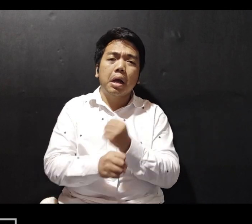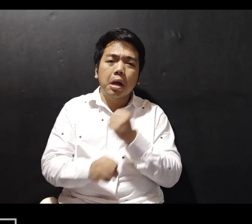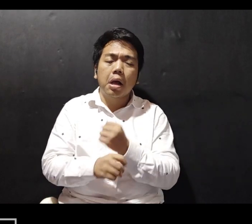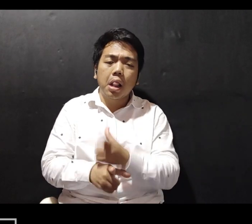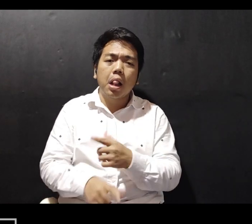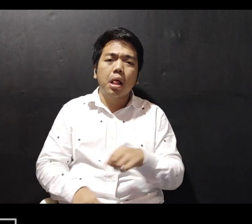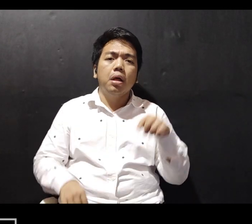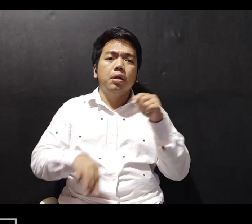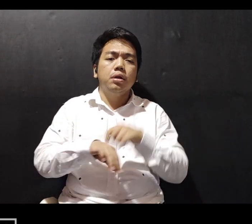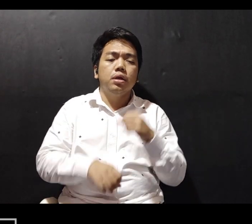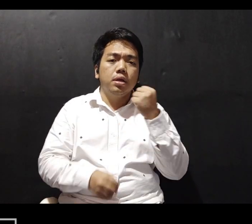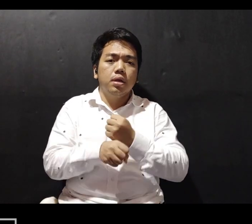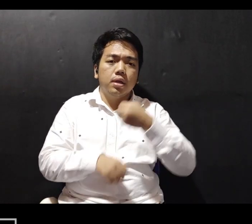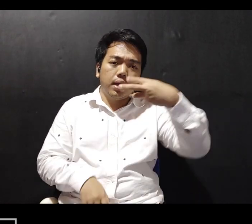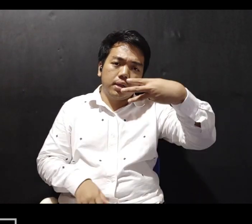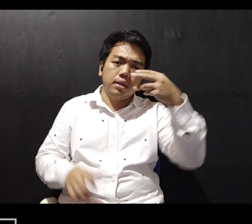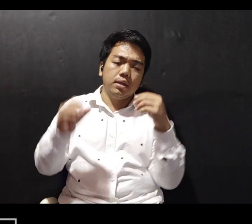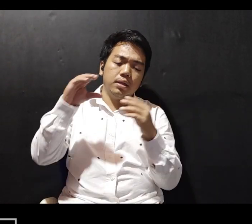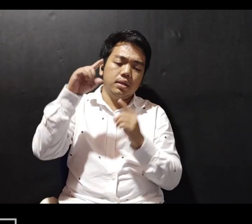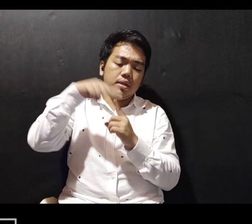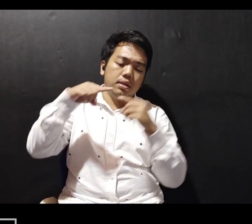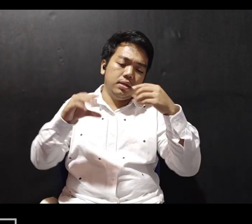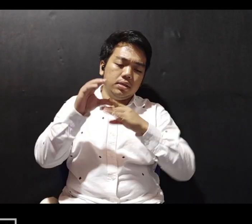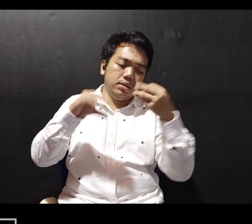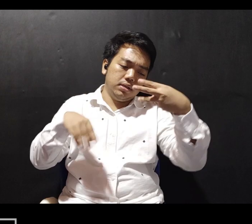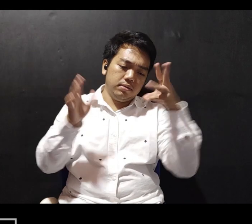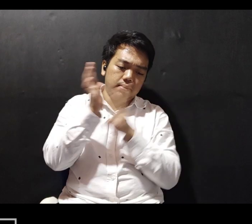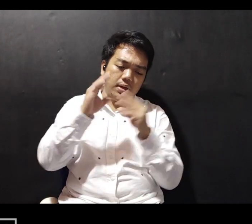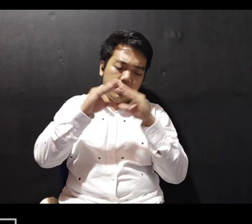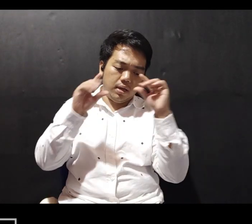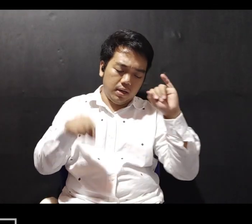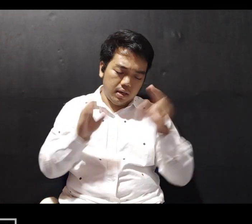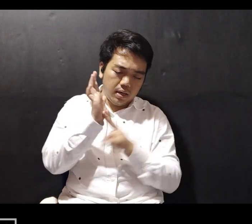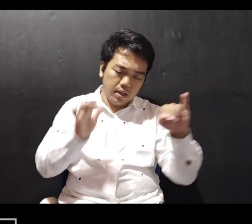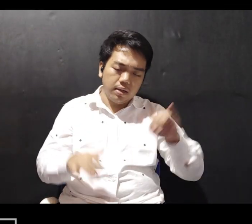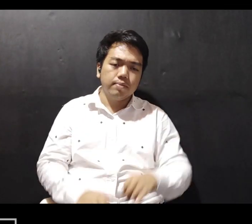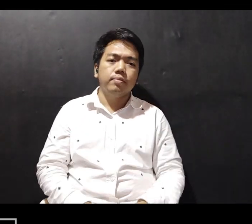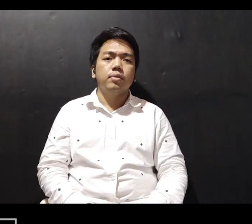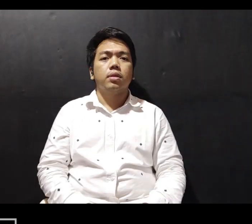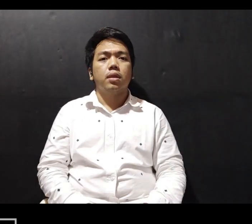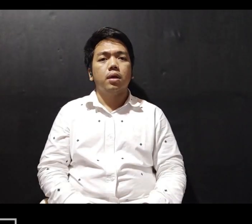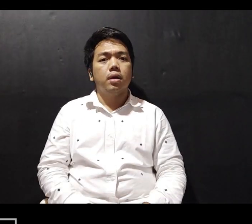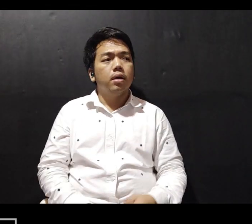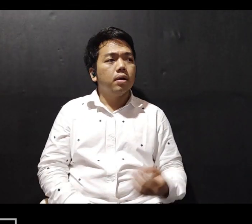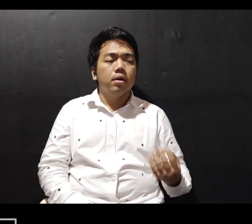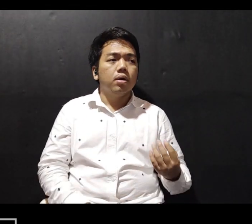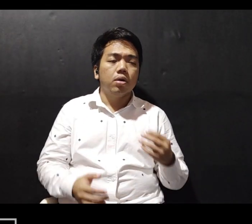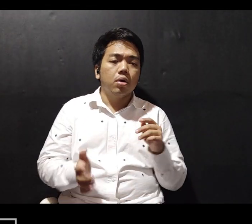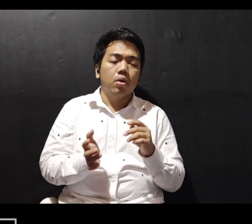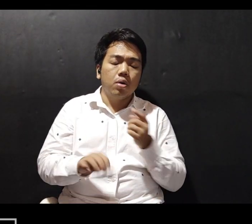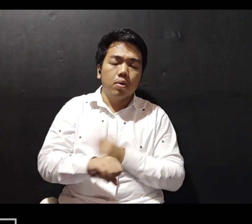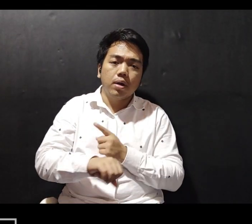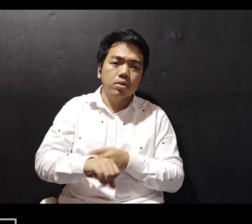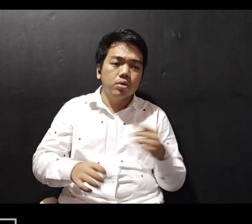berdoa, mereka ketiduran. Dan pada saat itu, pada saat murid-murid berkumpul di hadapan Yesus